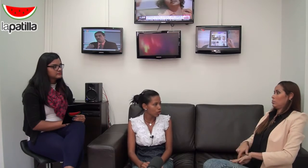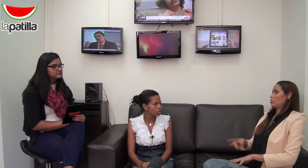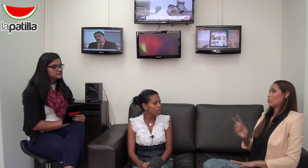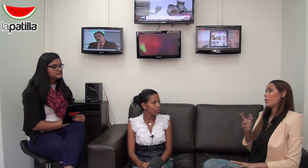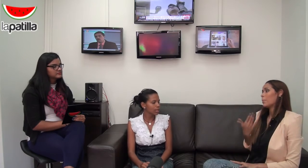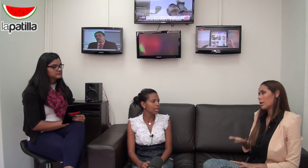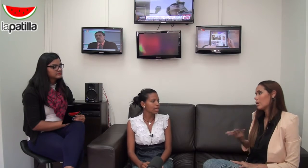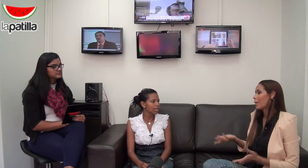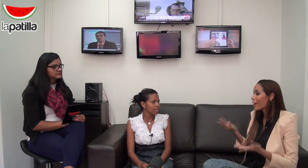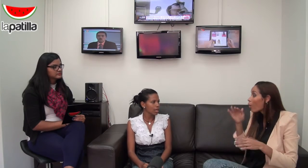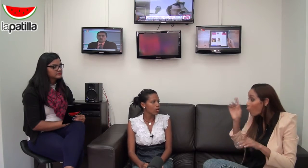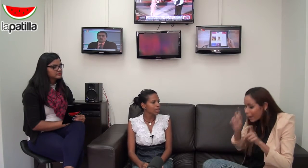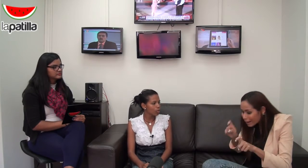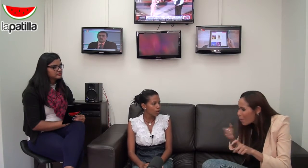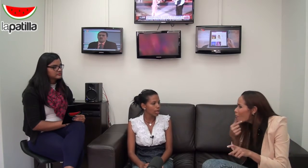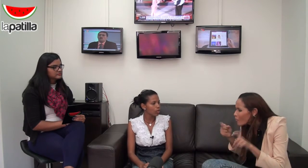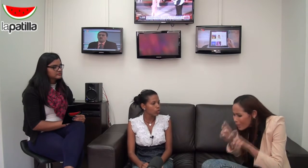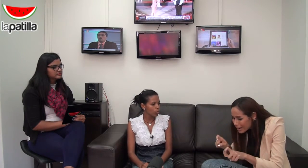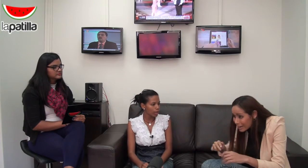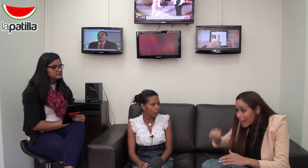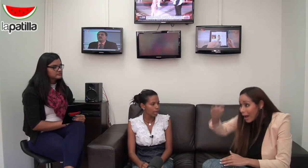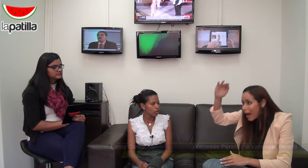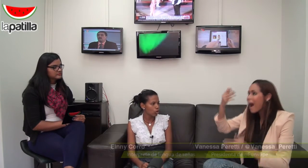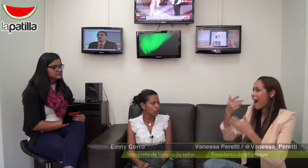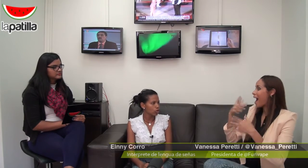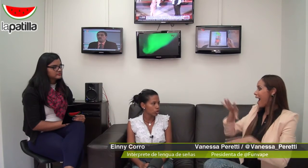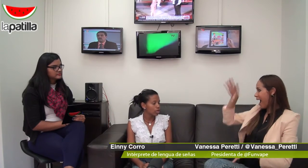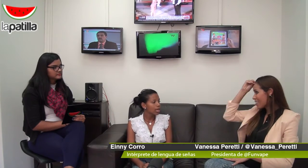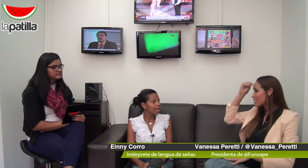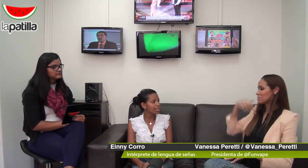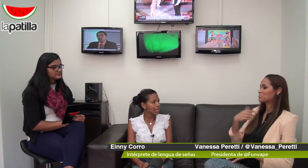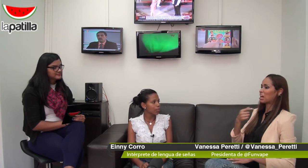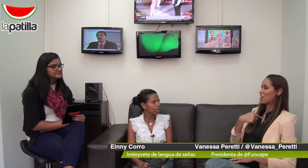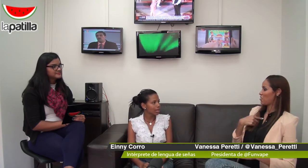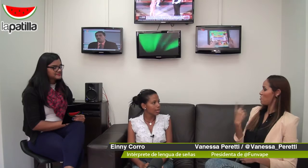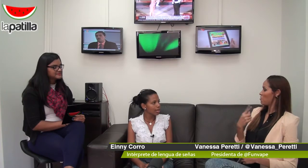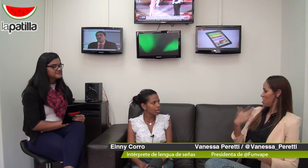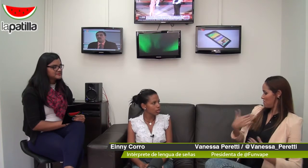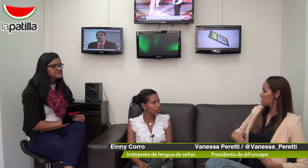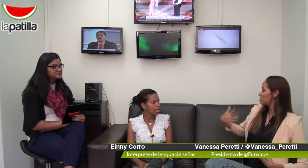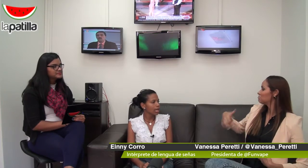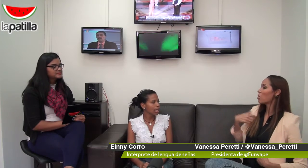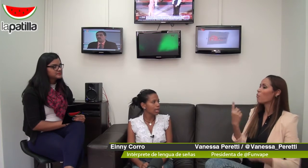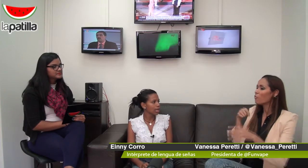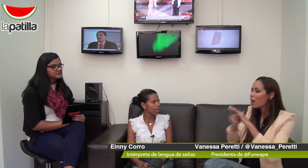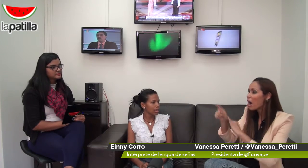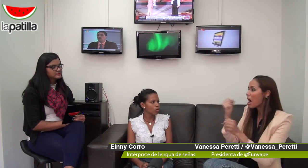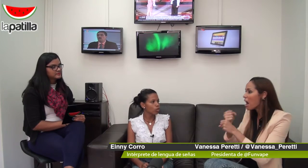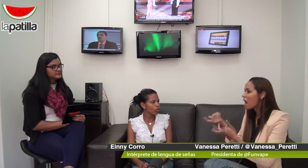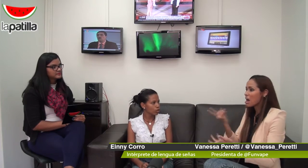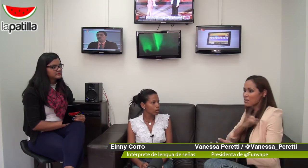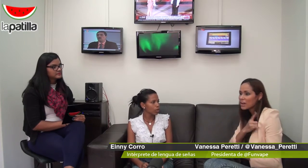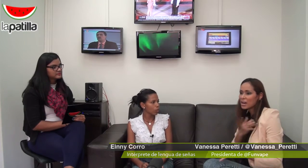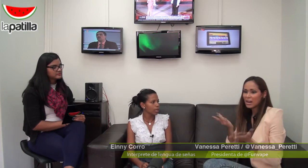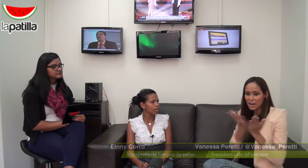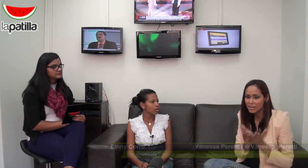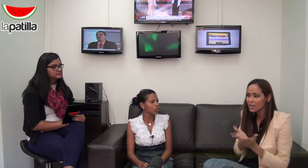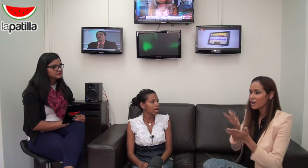y hacerlo a tiempo es muy bueno para todos nosotros. Así que aprender desde niños es un buen fundamento para tener una